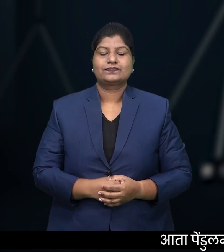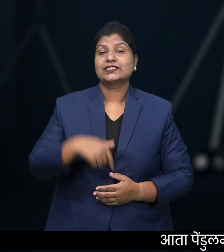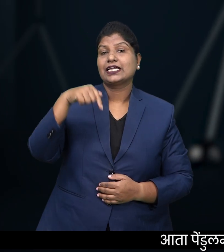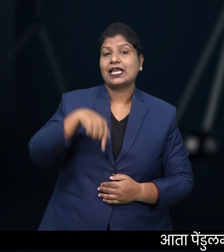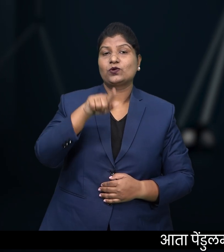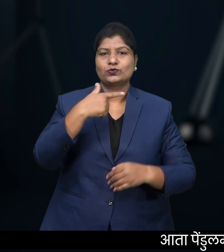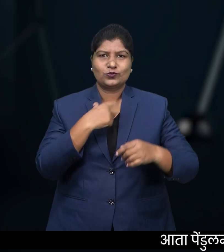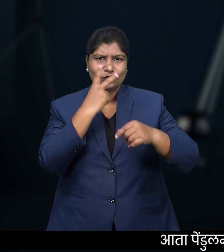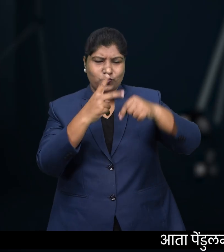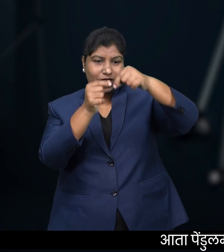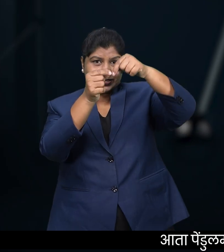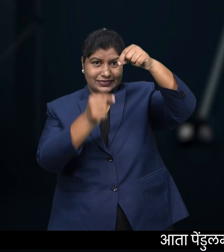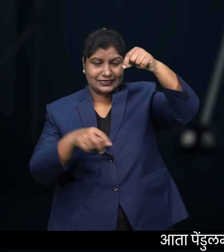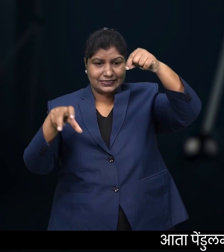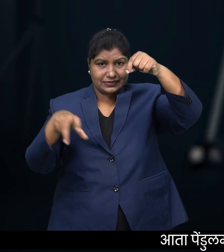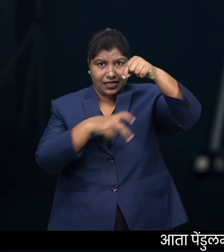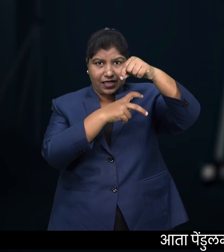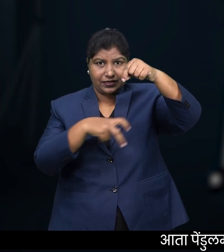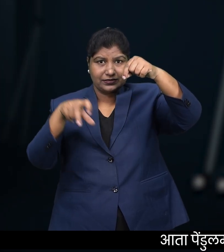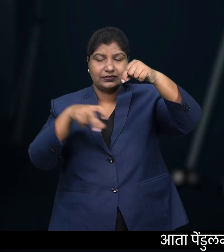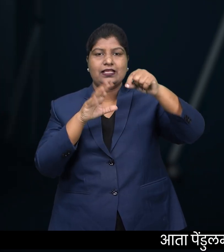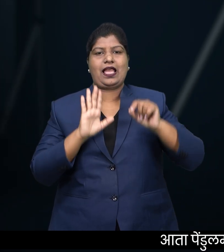आता पेंडुलम हालचाल करत आहे.